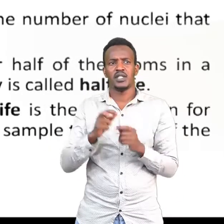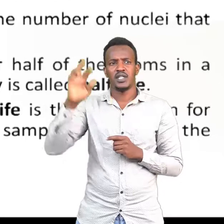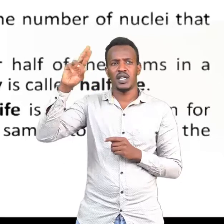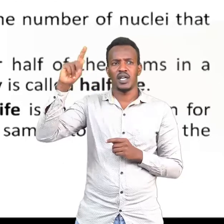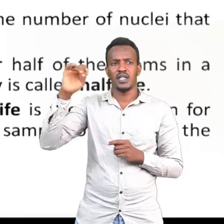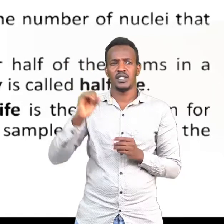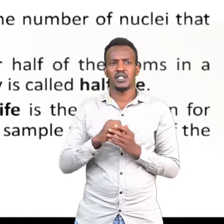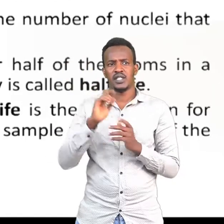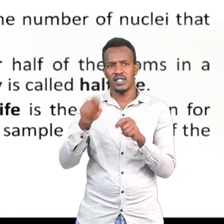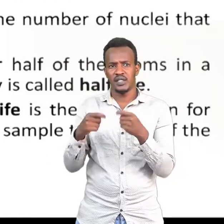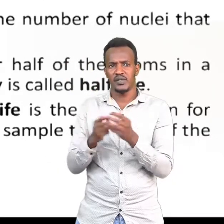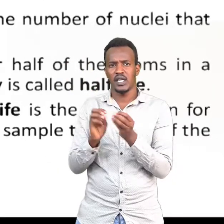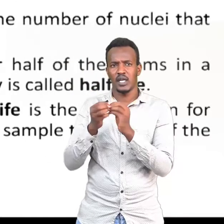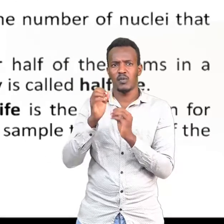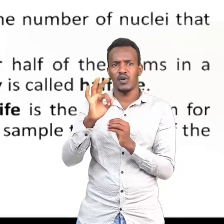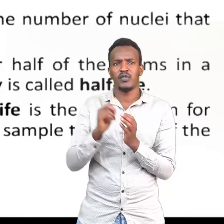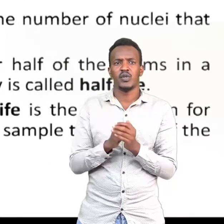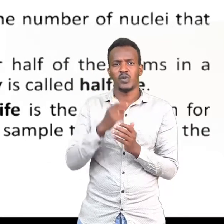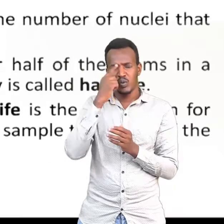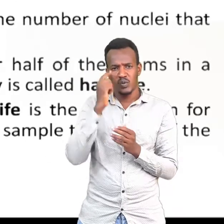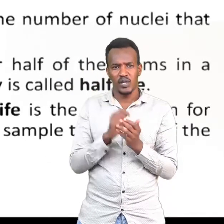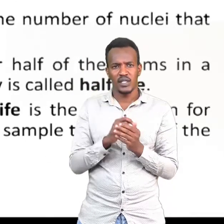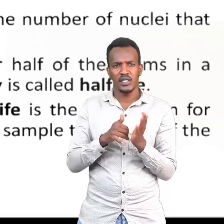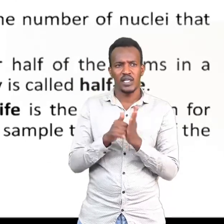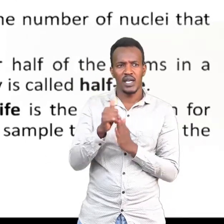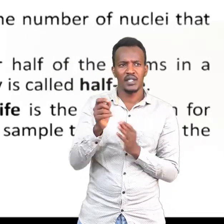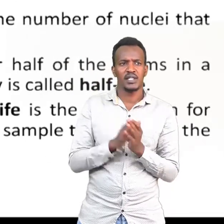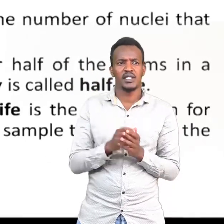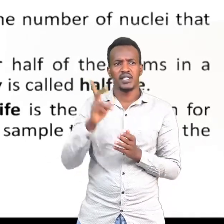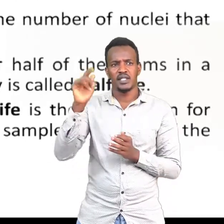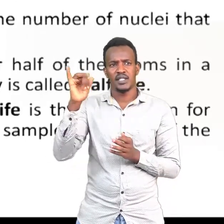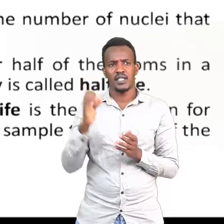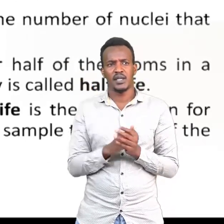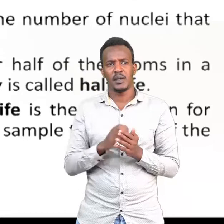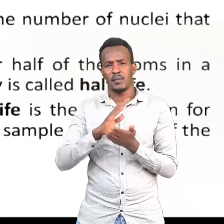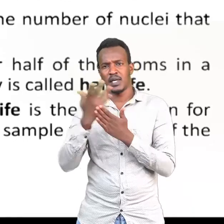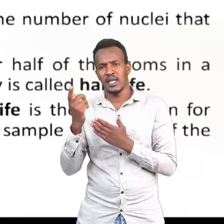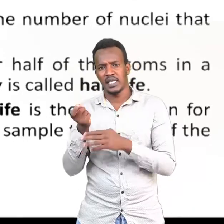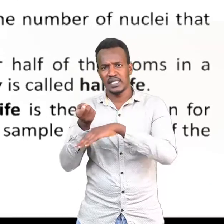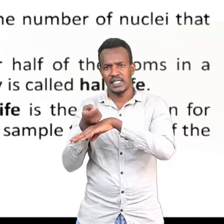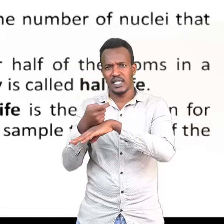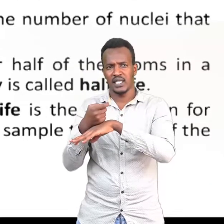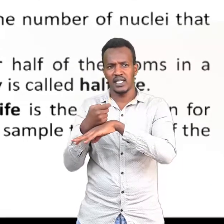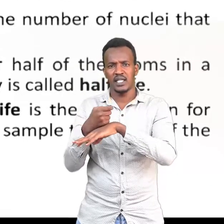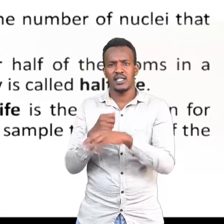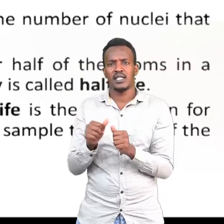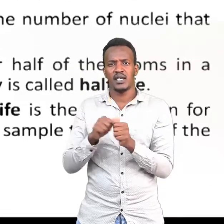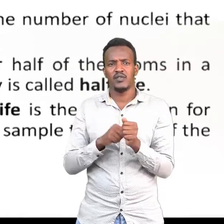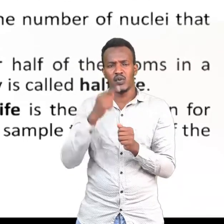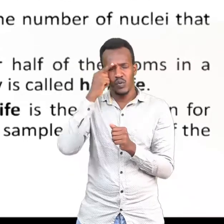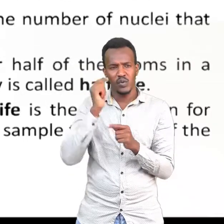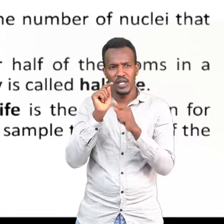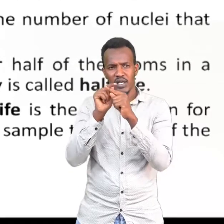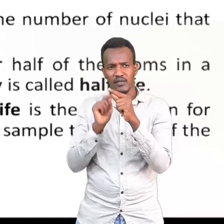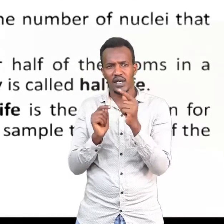decaygu gives the number of nuclei that decay per second waxa weeyaan nucleus-tan qaybsamasa secondkiiba imisa markaasi